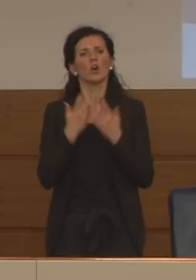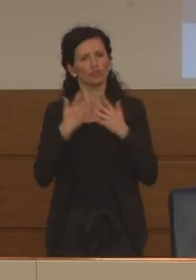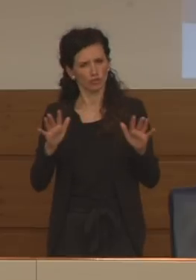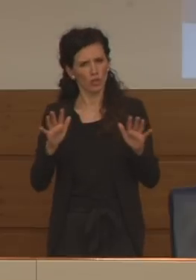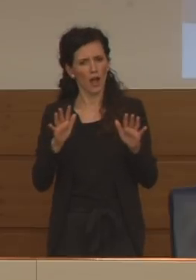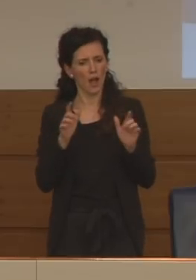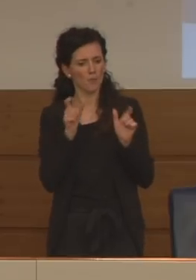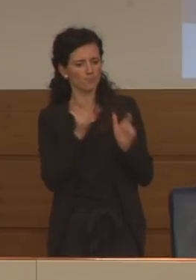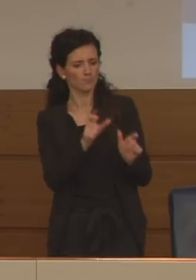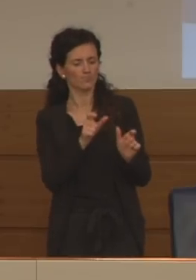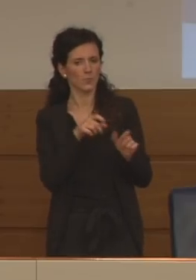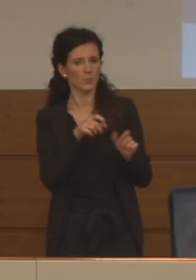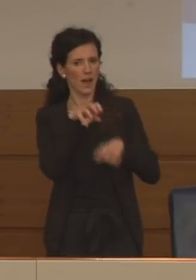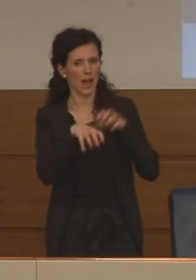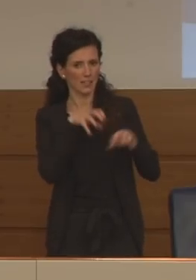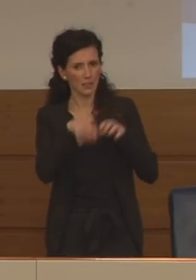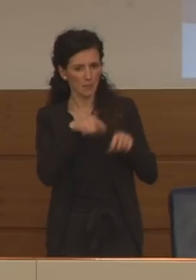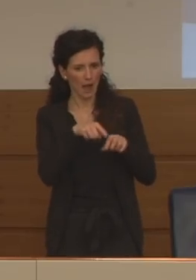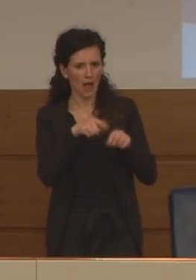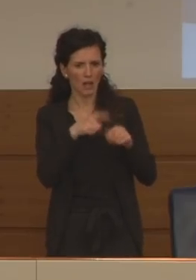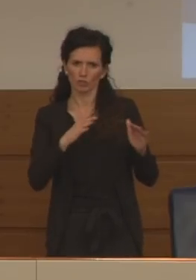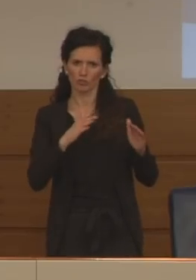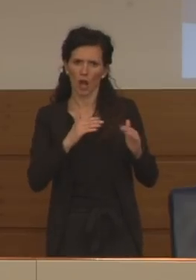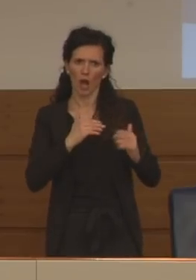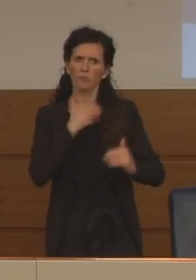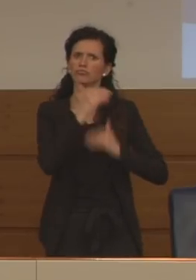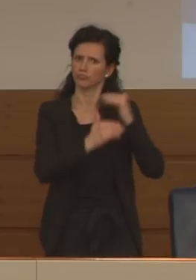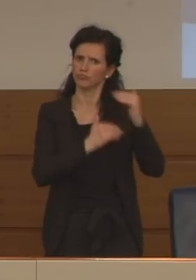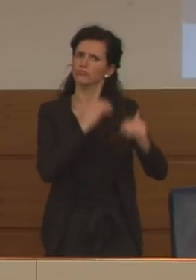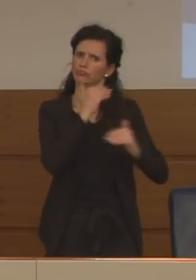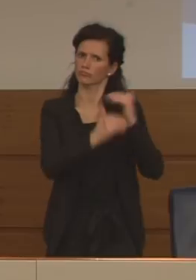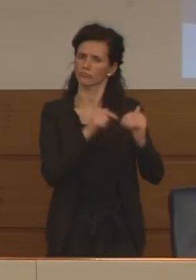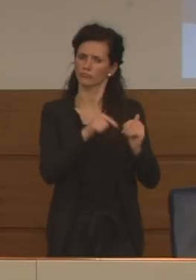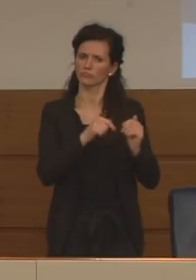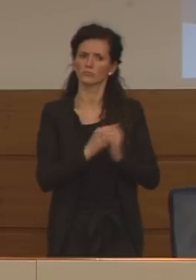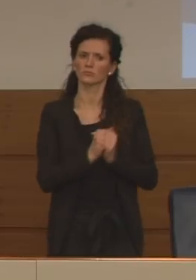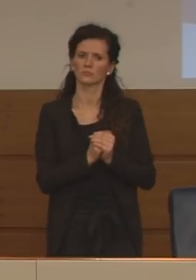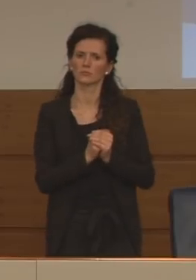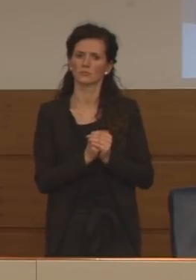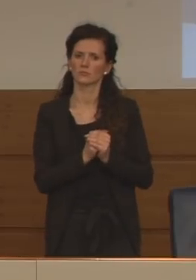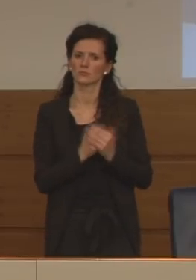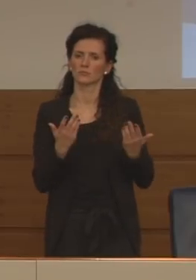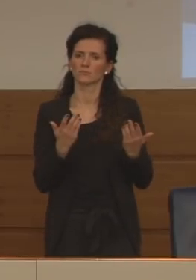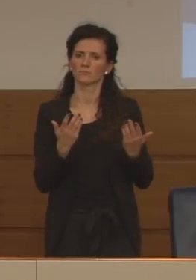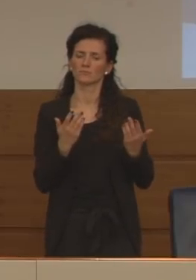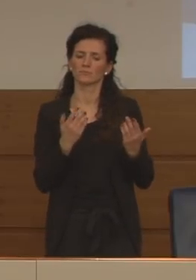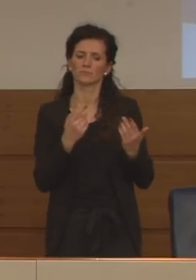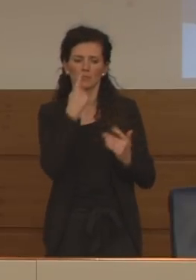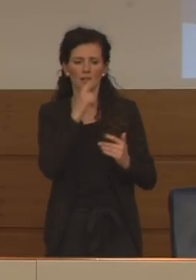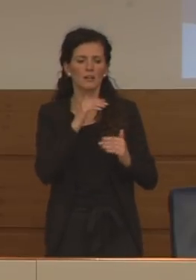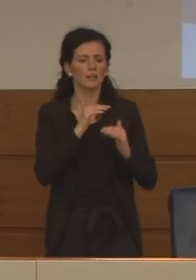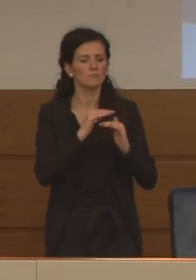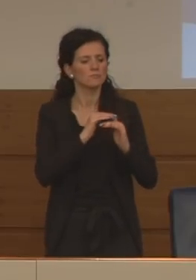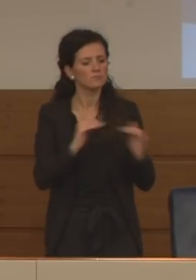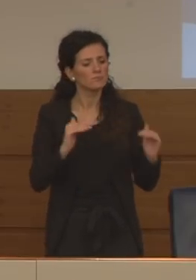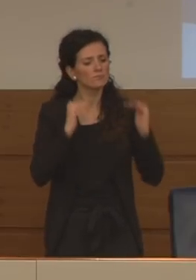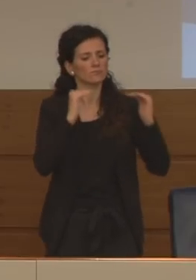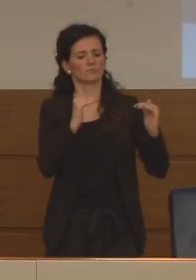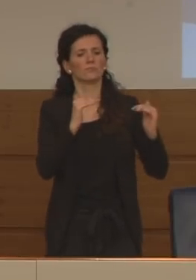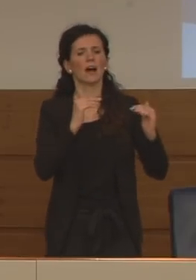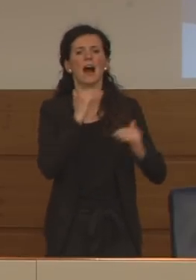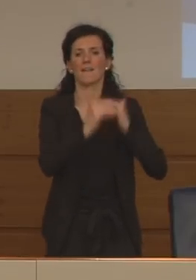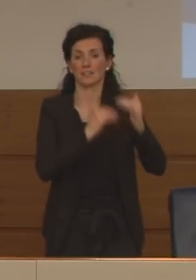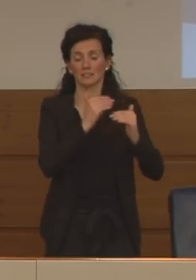animale astra di storia avanzato e avanzato insomma capiamoci cosa vuol dire avanzato sviluppare un vaccino richiede